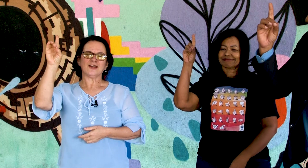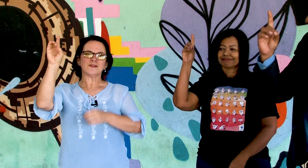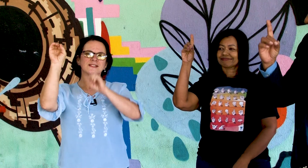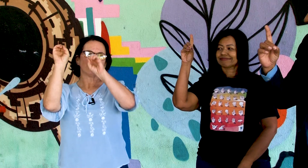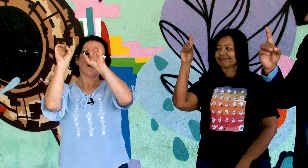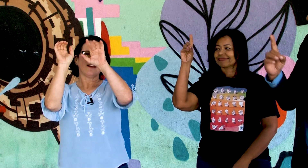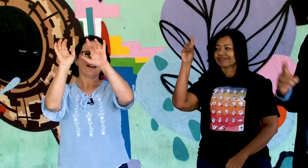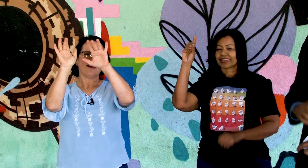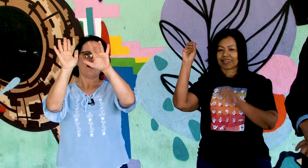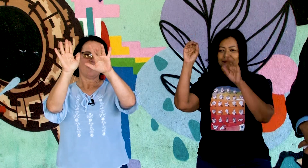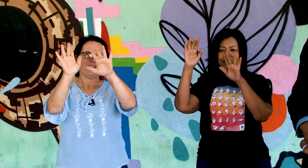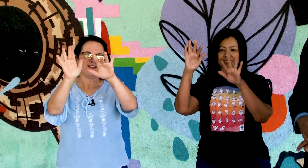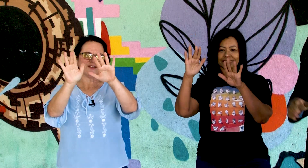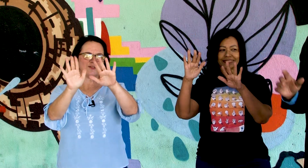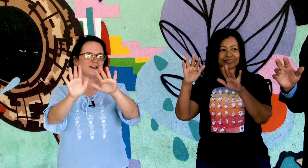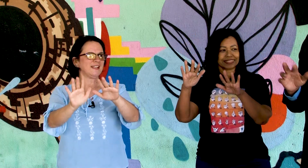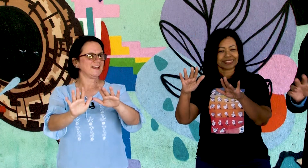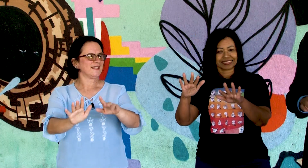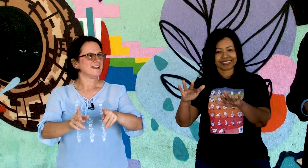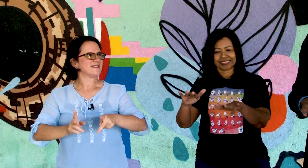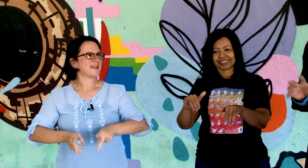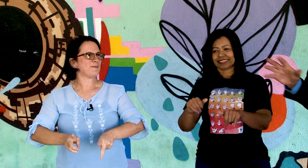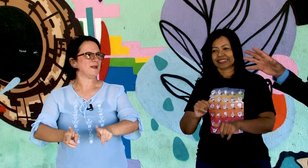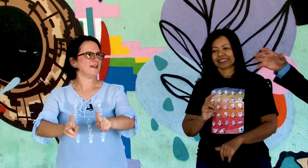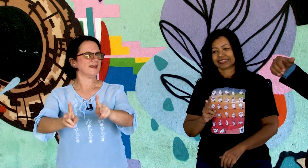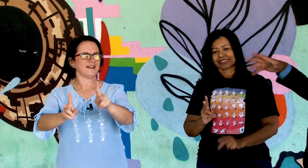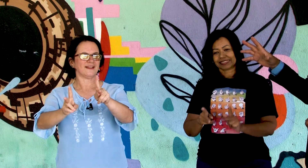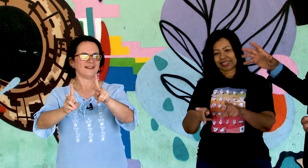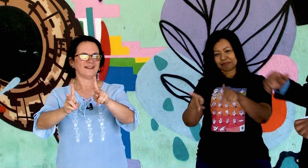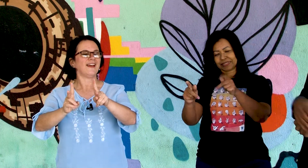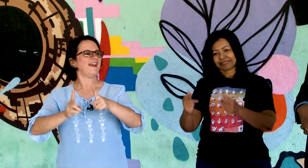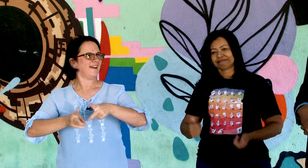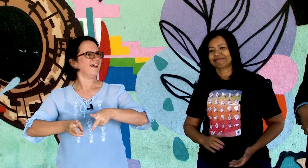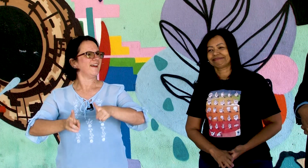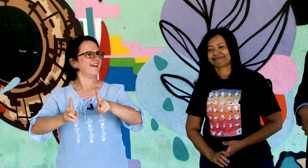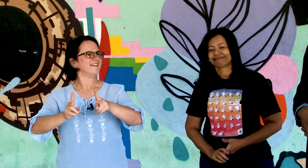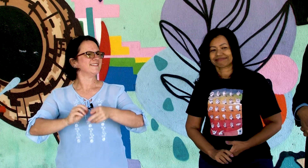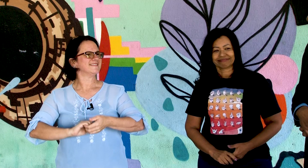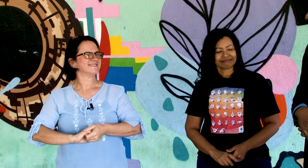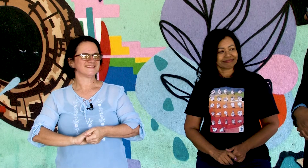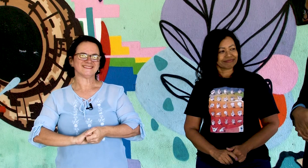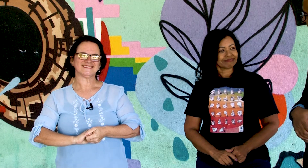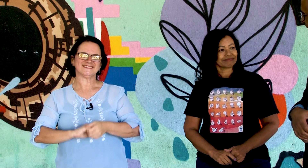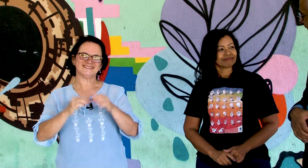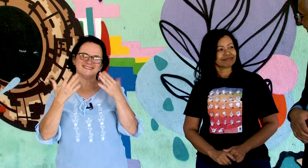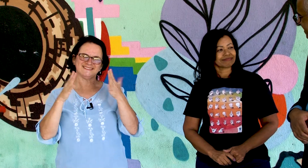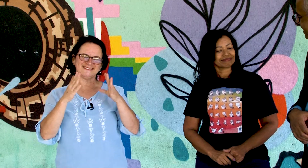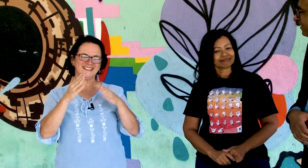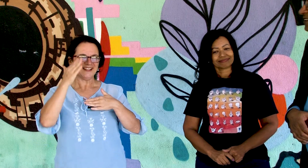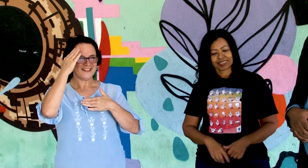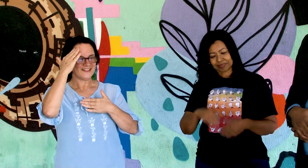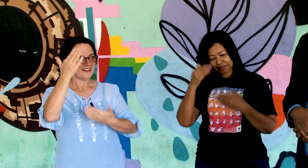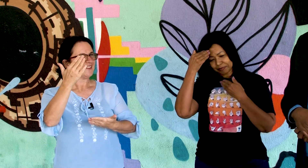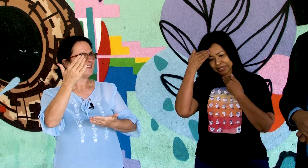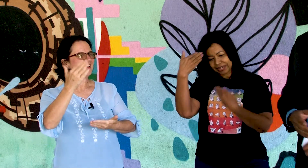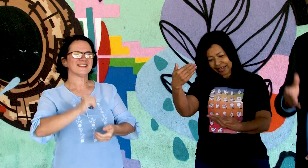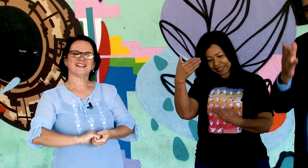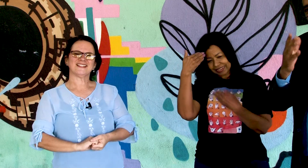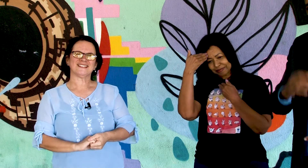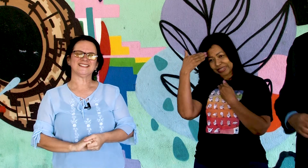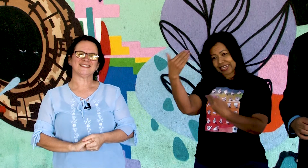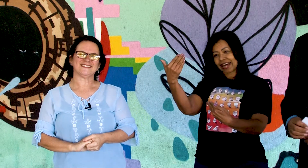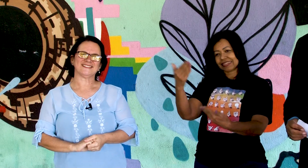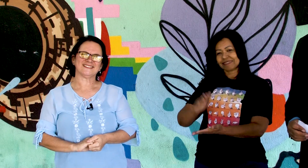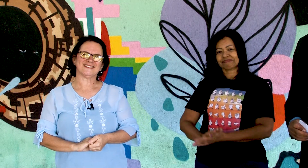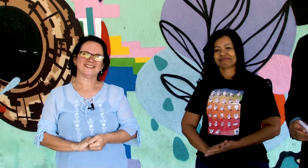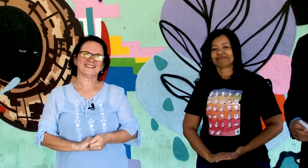né? Deus Continue a todos nós sempre. Parabéns, meninas. Gente,